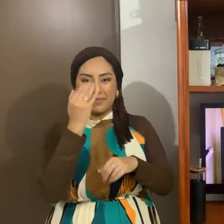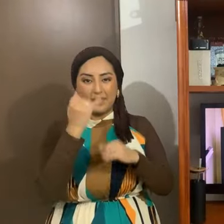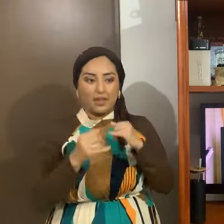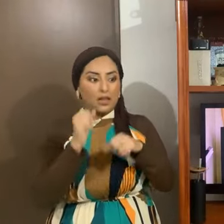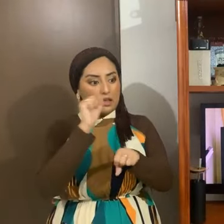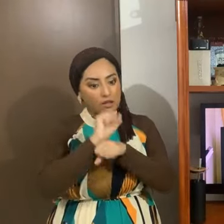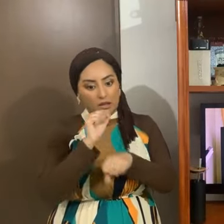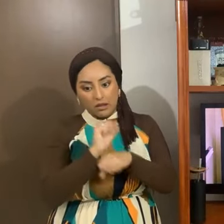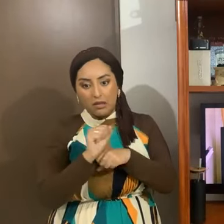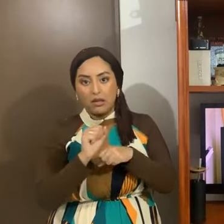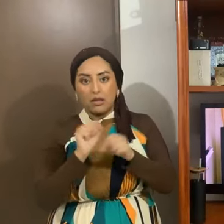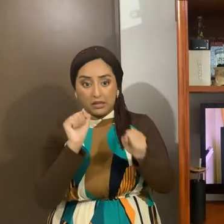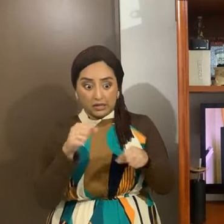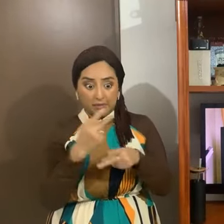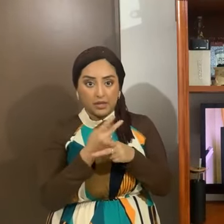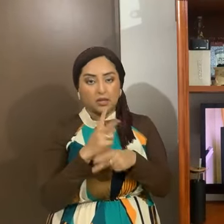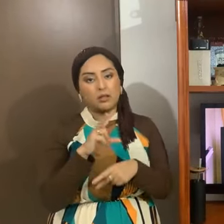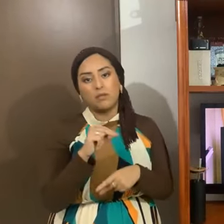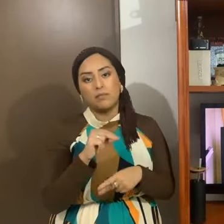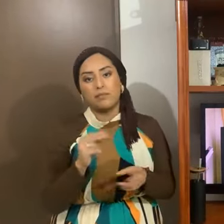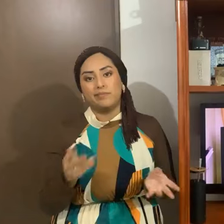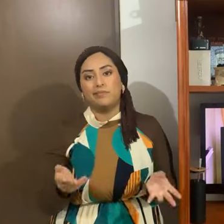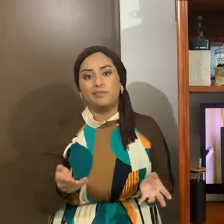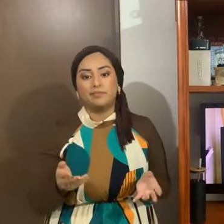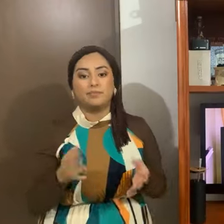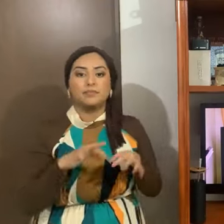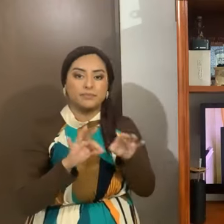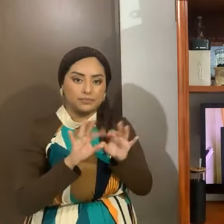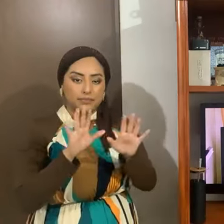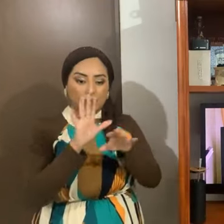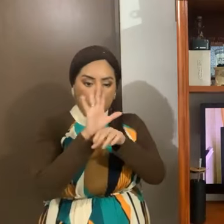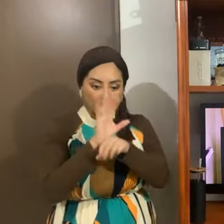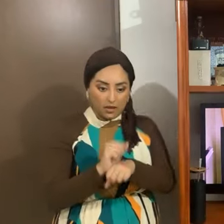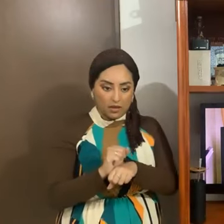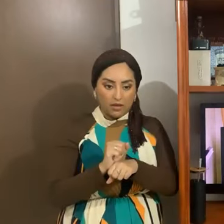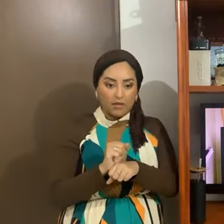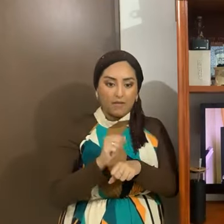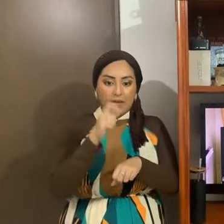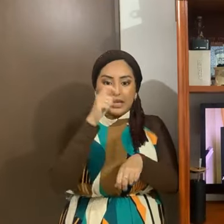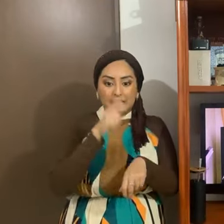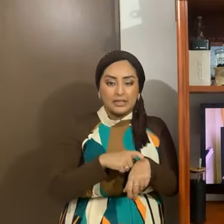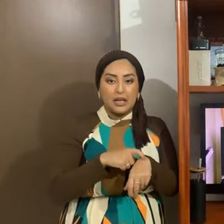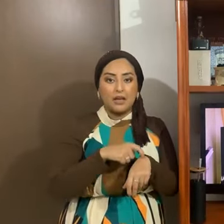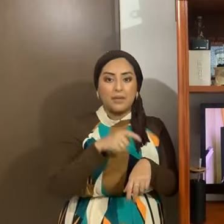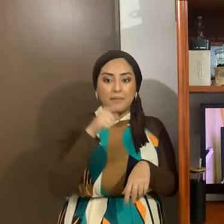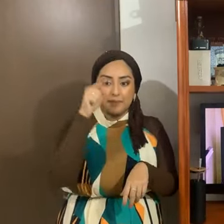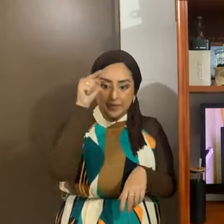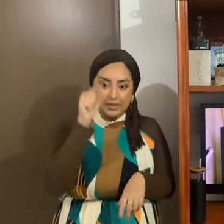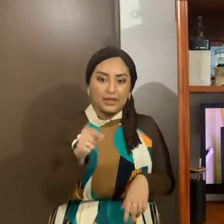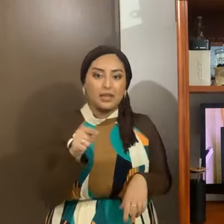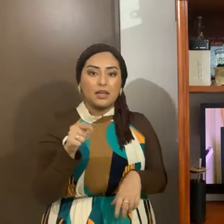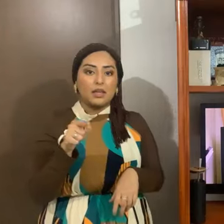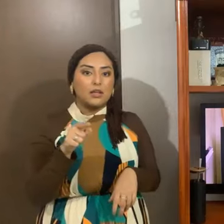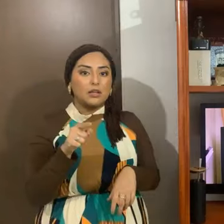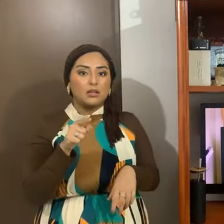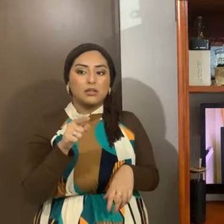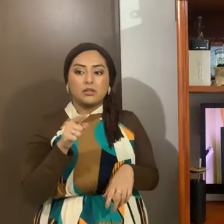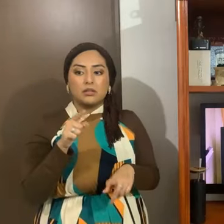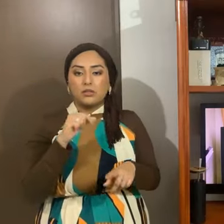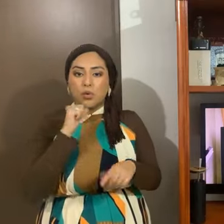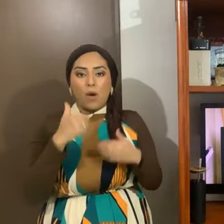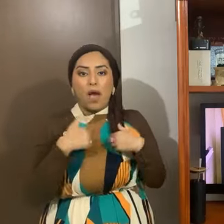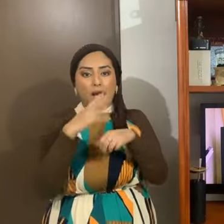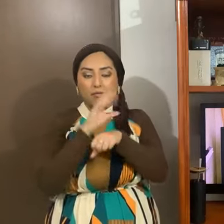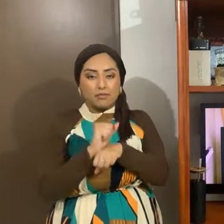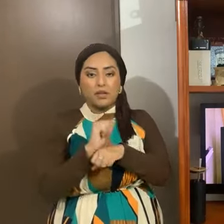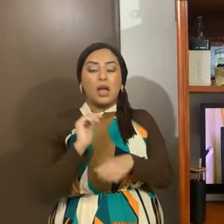trabajar, etc. ¿Podrá cumplirlo? No. Programó un hábito fuera en un horario donde él o ella no tienen control.